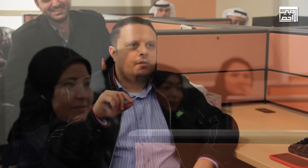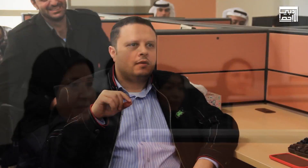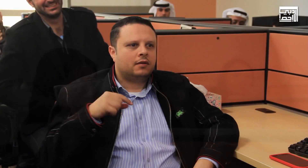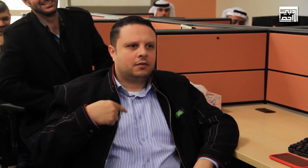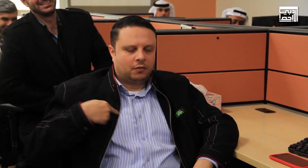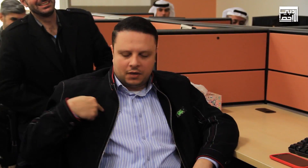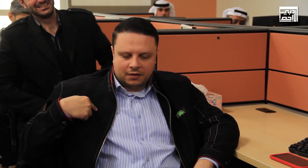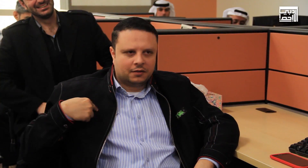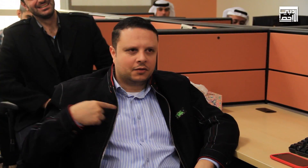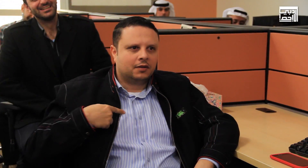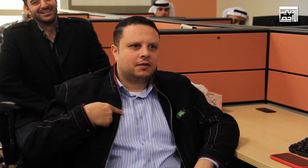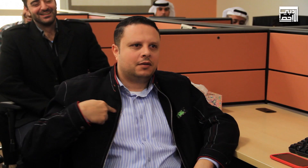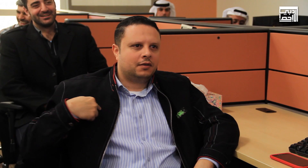واحد هنا اسمك